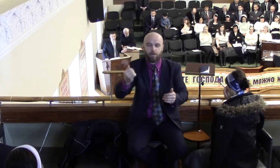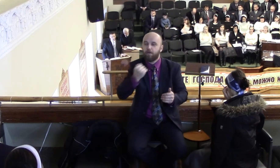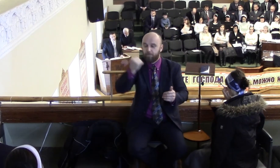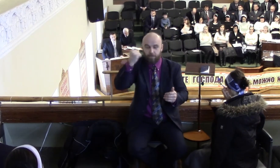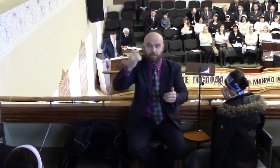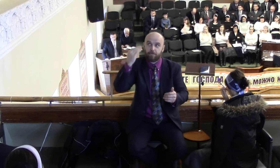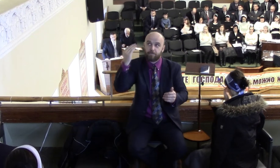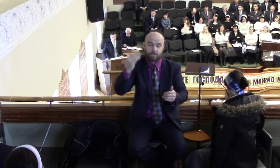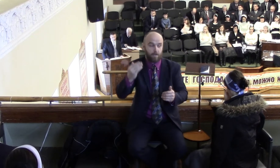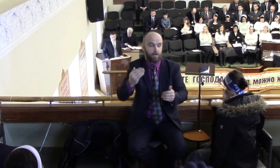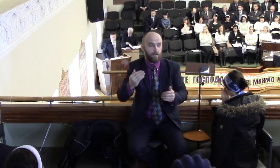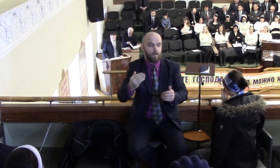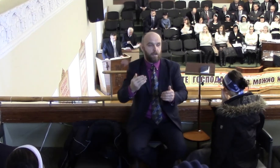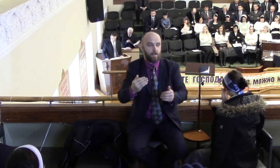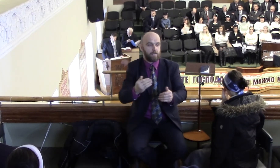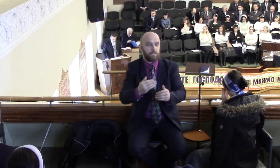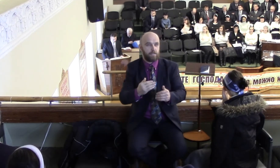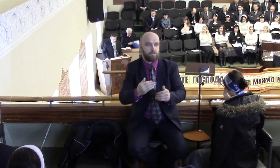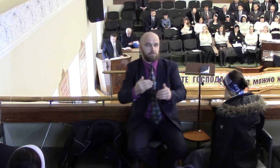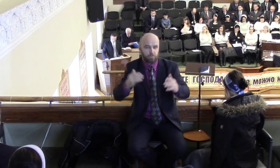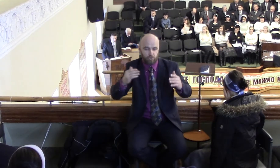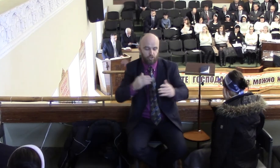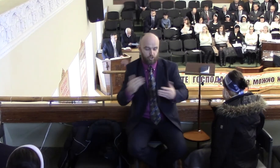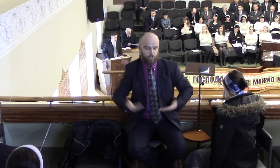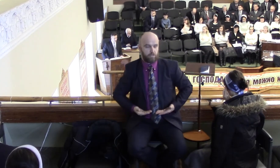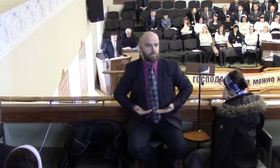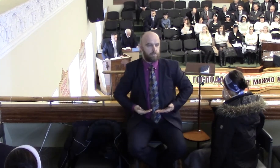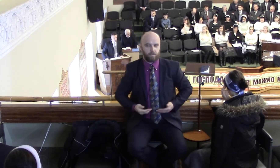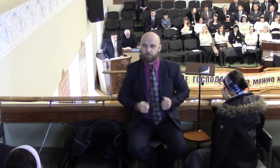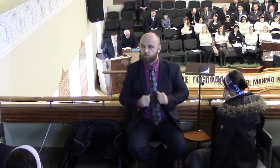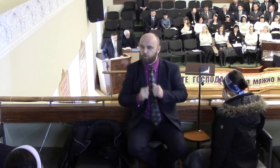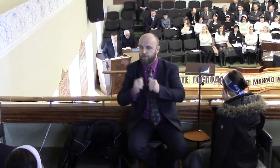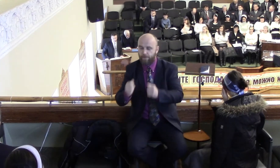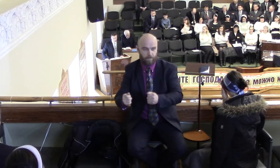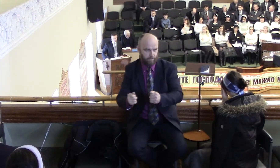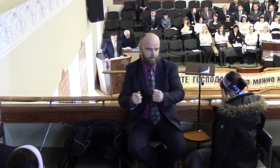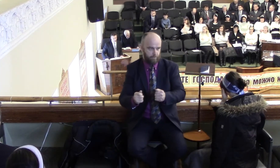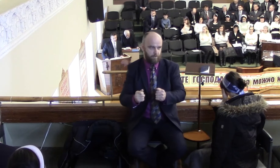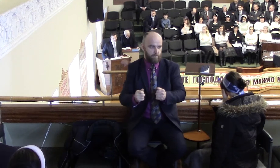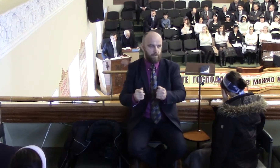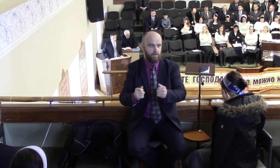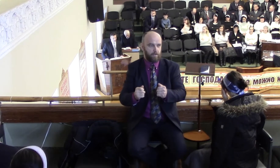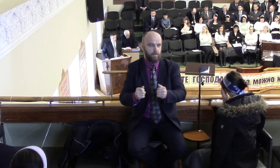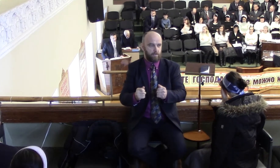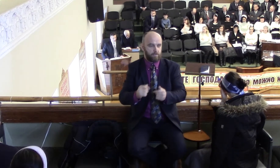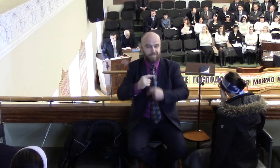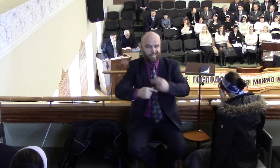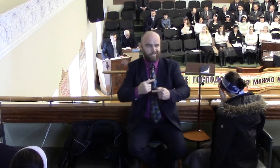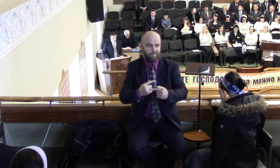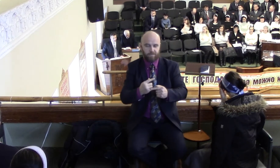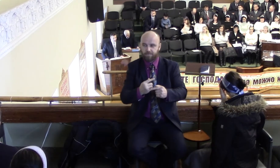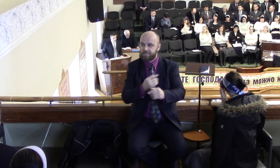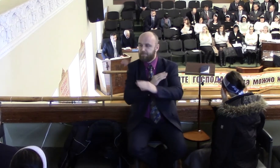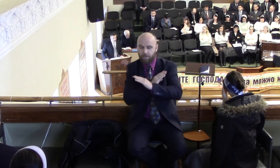на кресте Иисуса Христа, потому что это было великое искупительное деяние Господа.